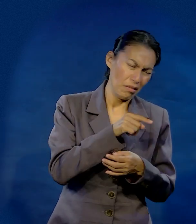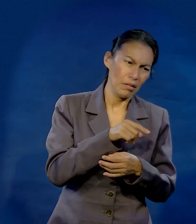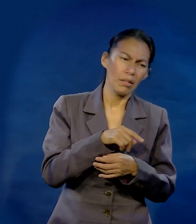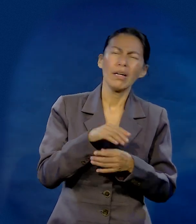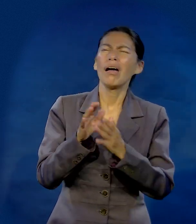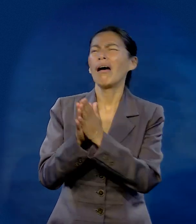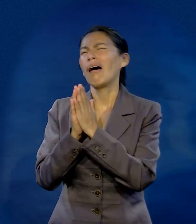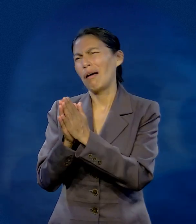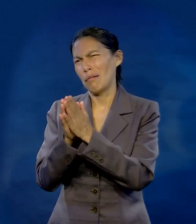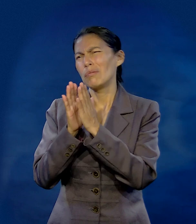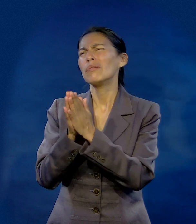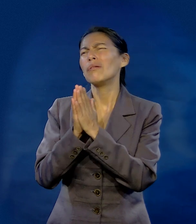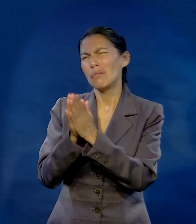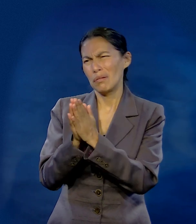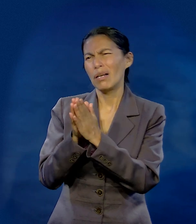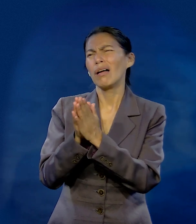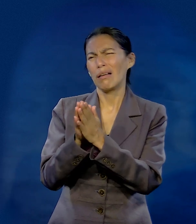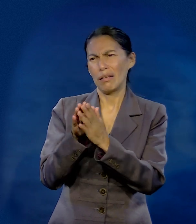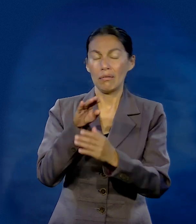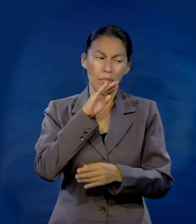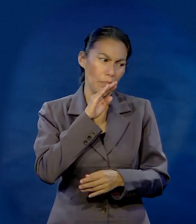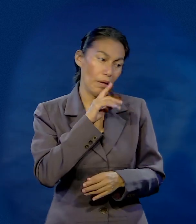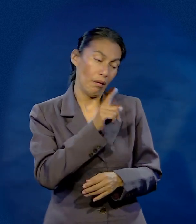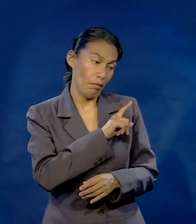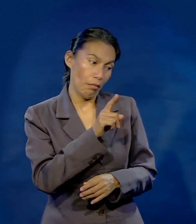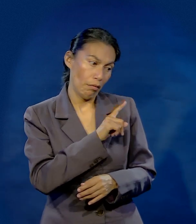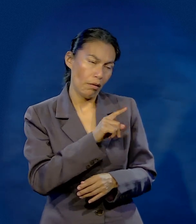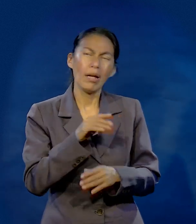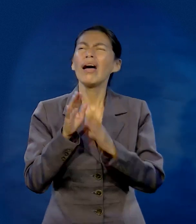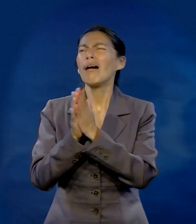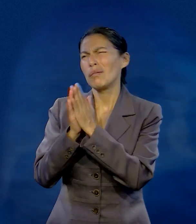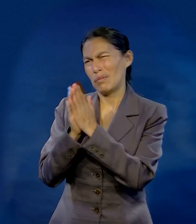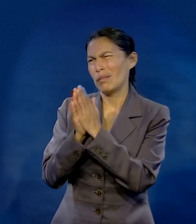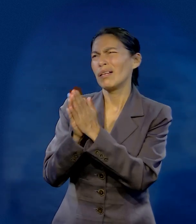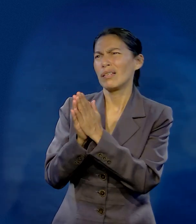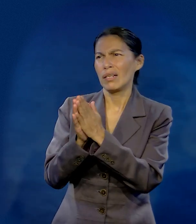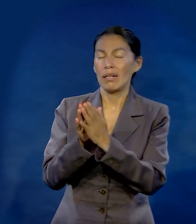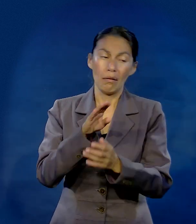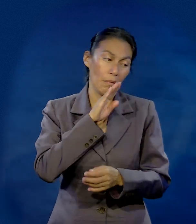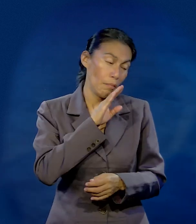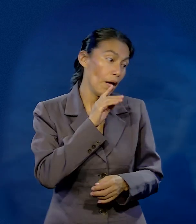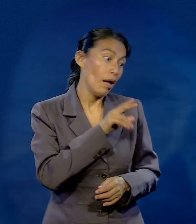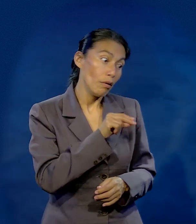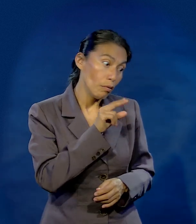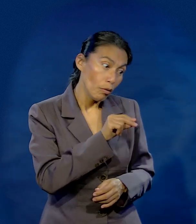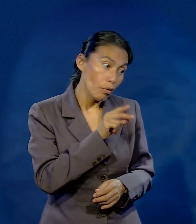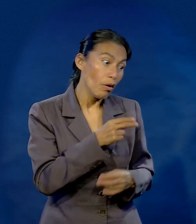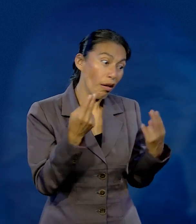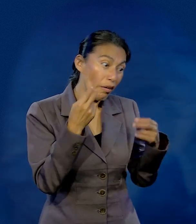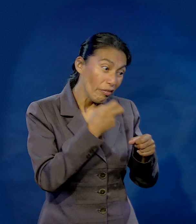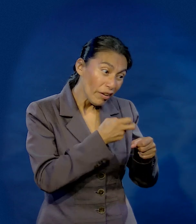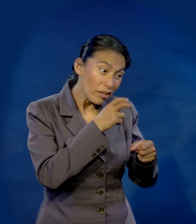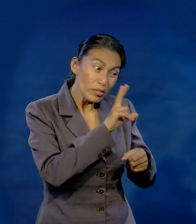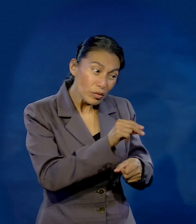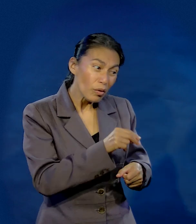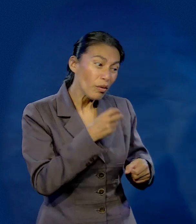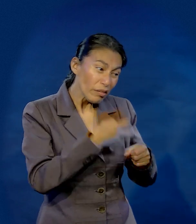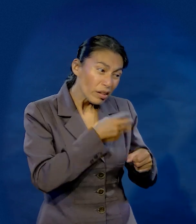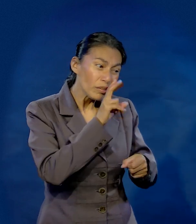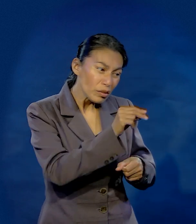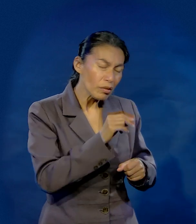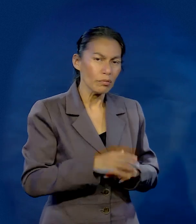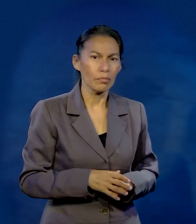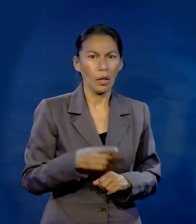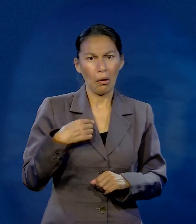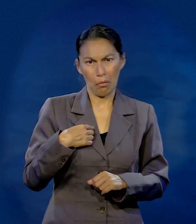desde la perspectiva humana necio Pues eso también a mí me lo dijeron de niños no cuando uno va con la mamá y me compras eso mami no eso